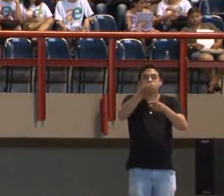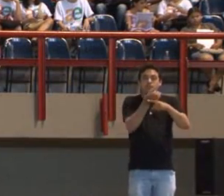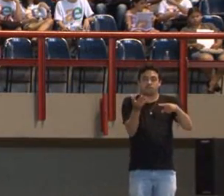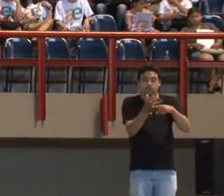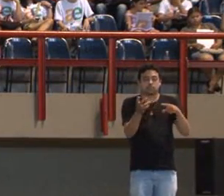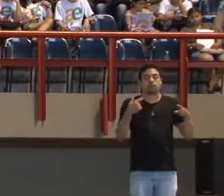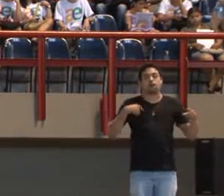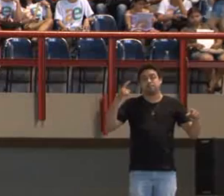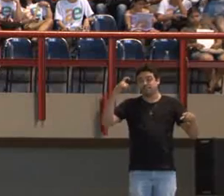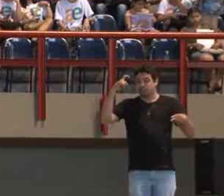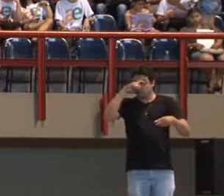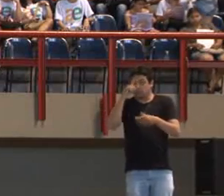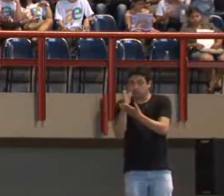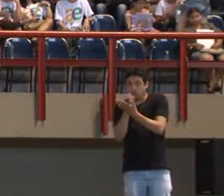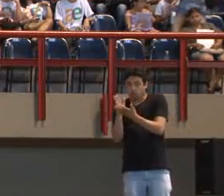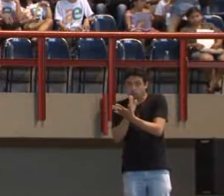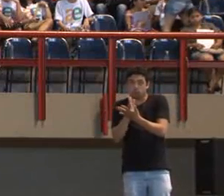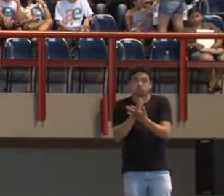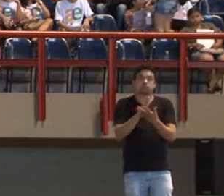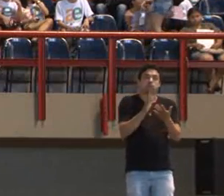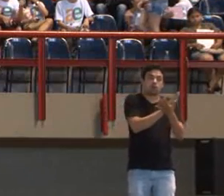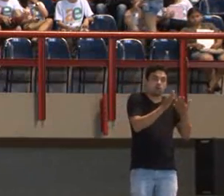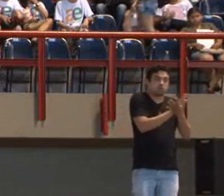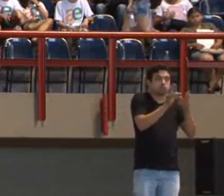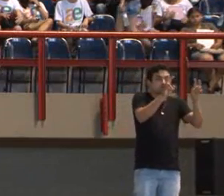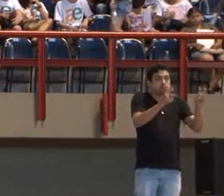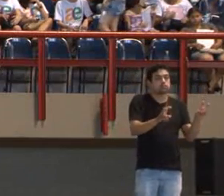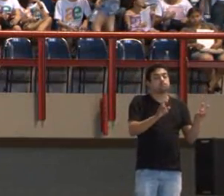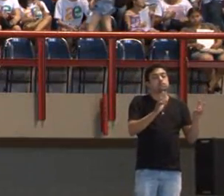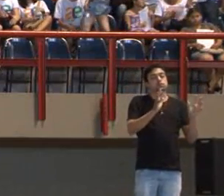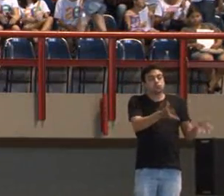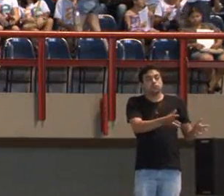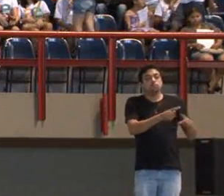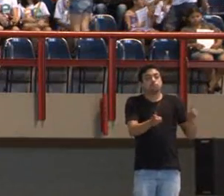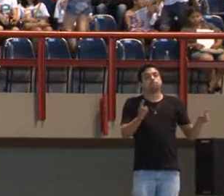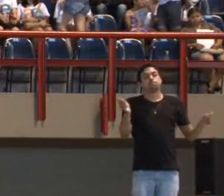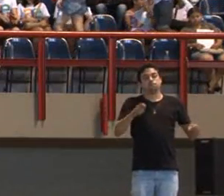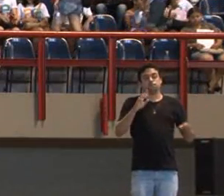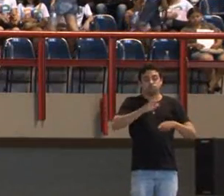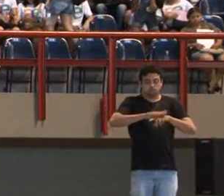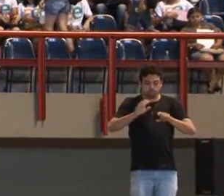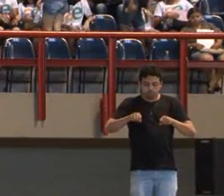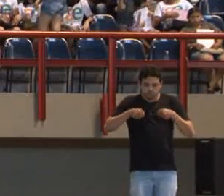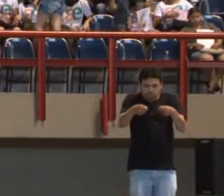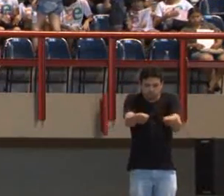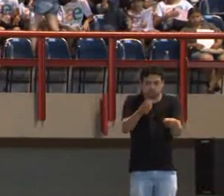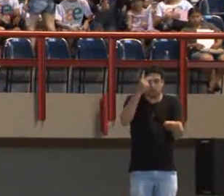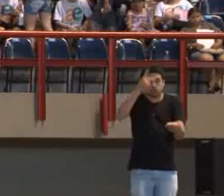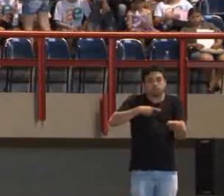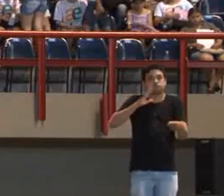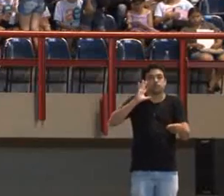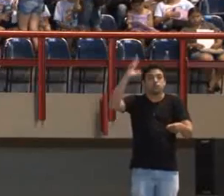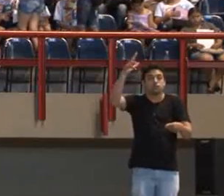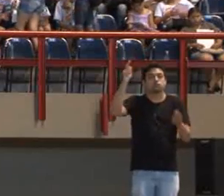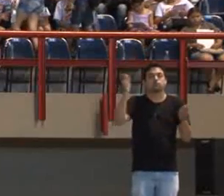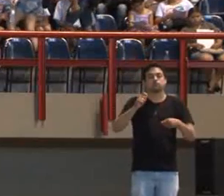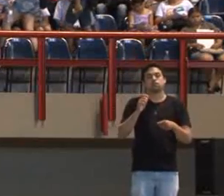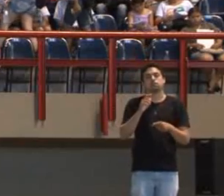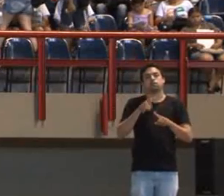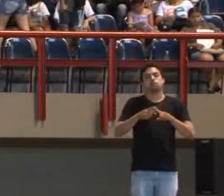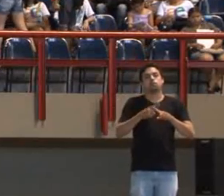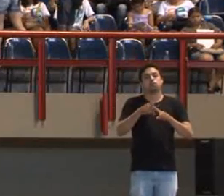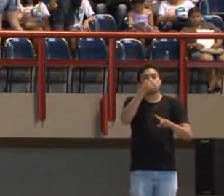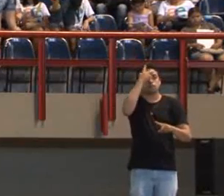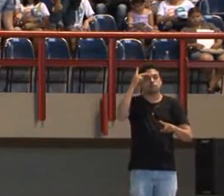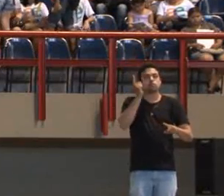Dá mais trabalho para alguns, alguns conteúdos são mais chatos do que outros, mas se você toma uma decisão, ninguém